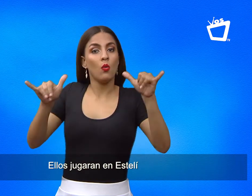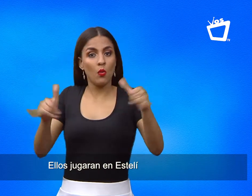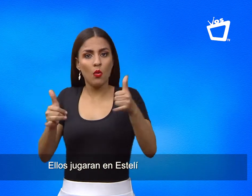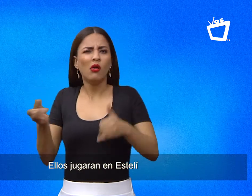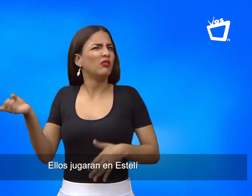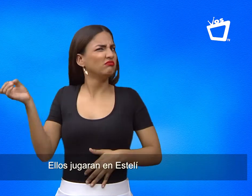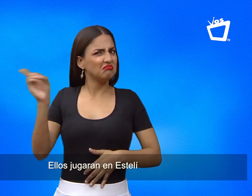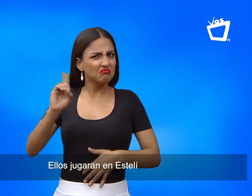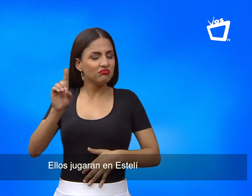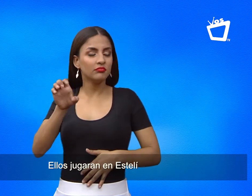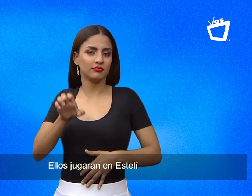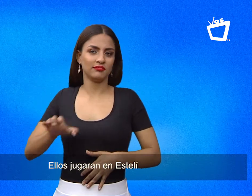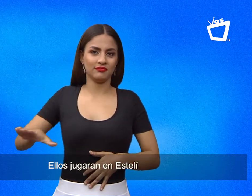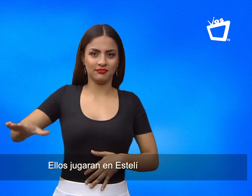Ellos jugarán en Estelí.